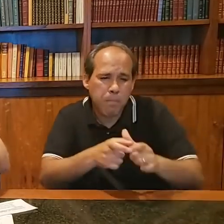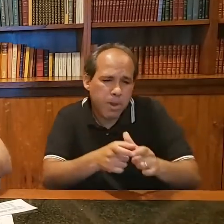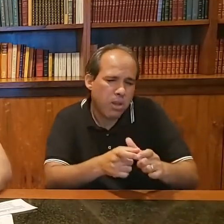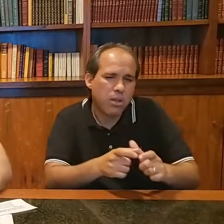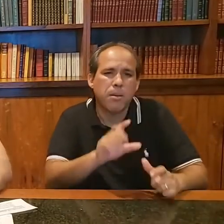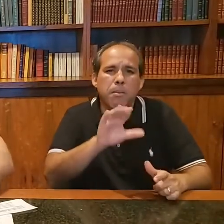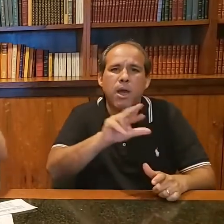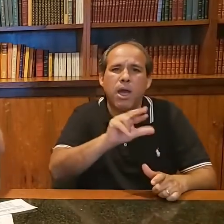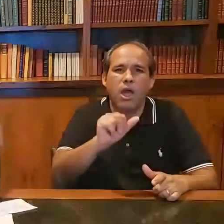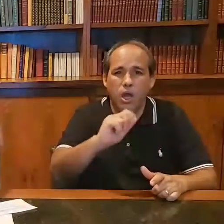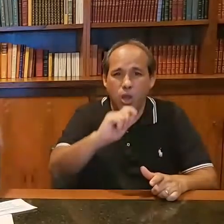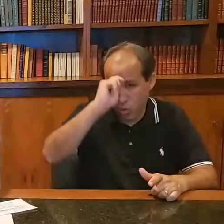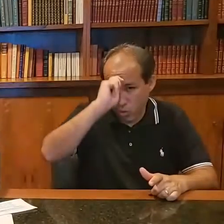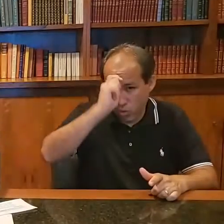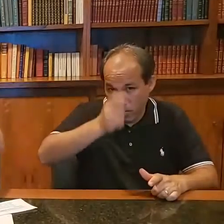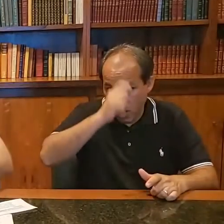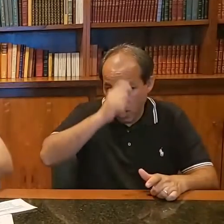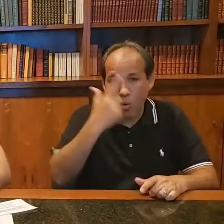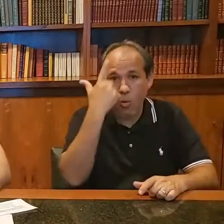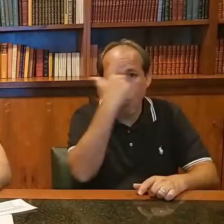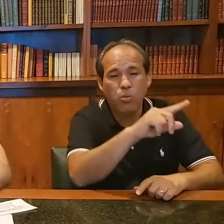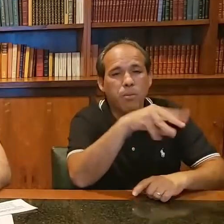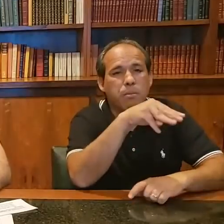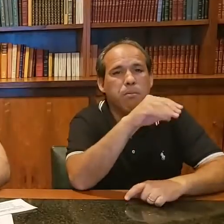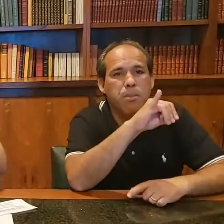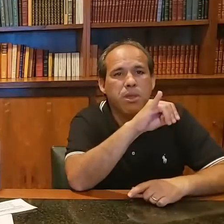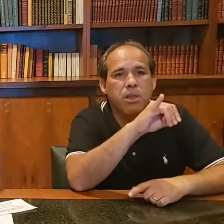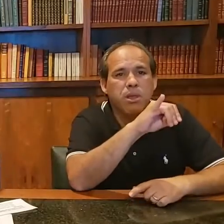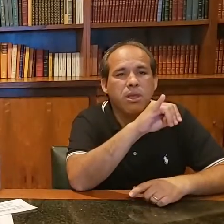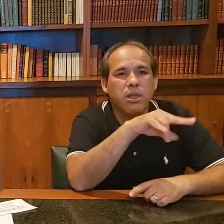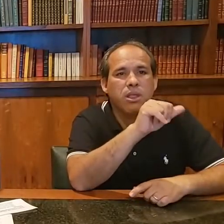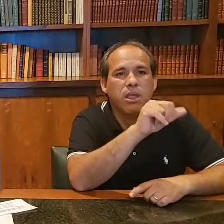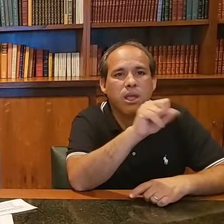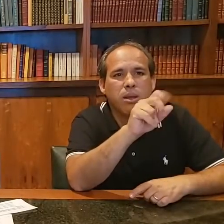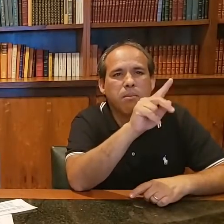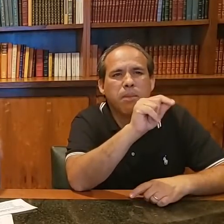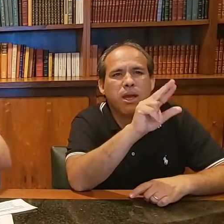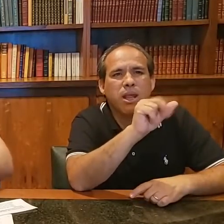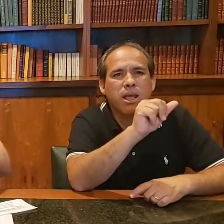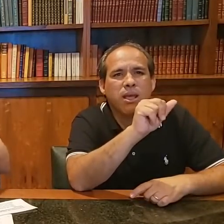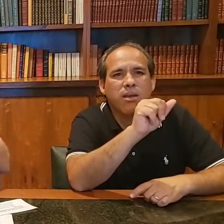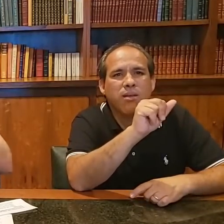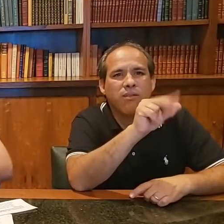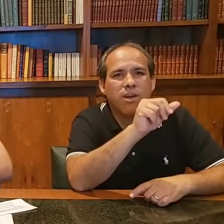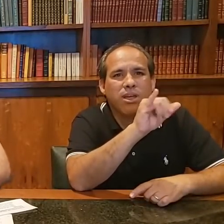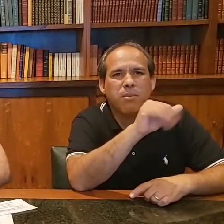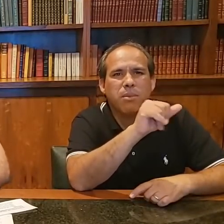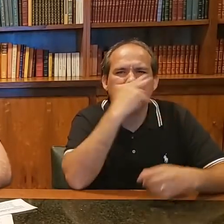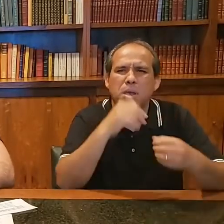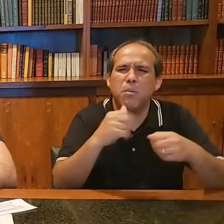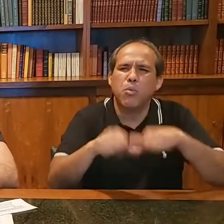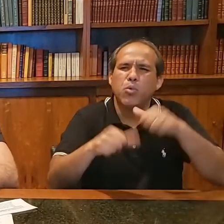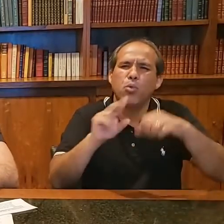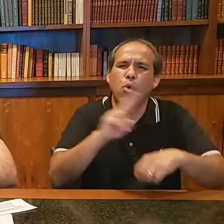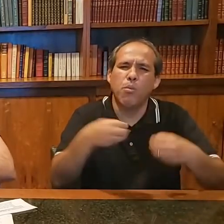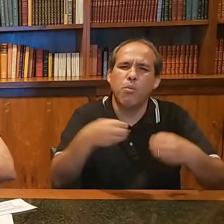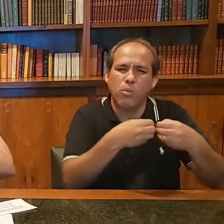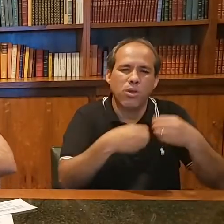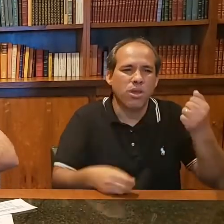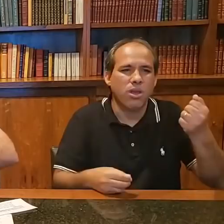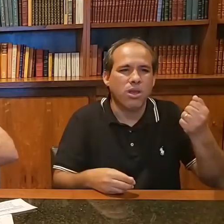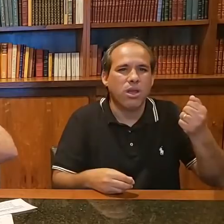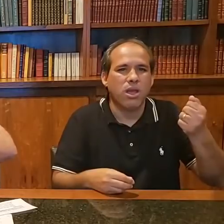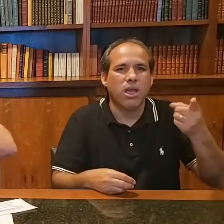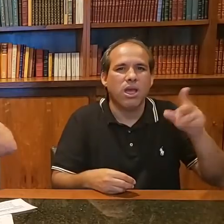do Chapéu, Mina de Chumbo da Plumbo, que era Paranavaí, lá vizinha de Ribeira, agora mudou de nome para Adrianópolis.